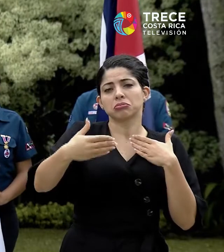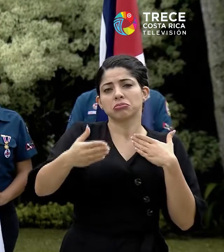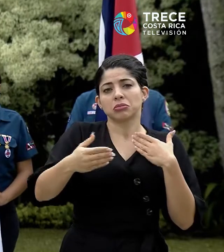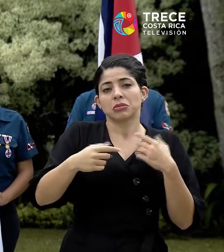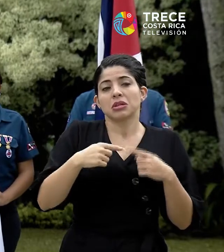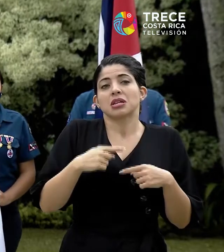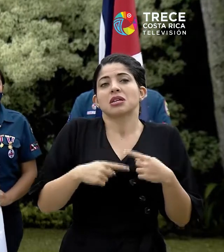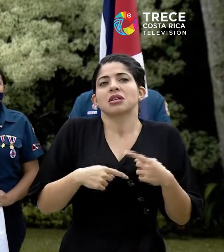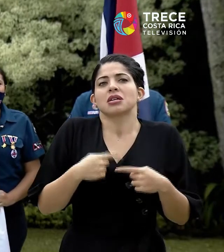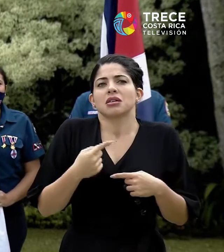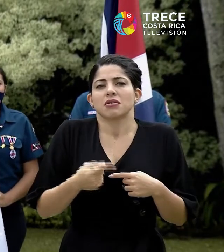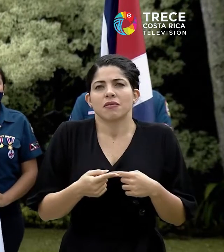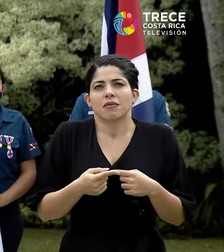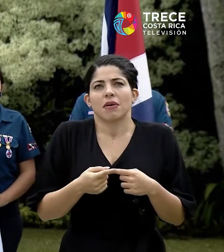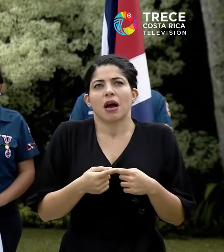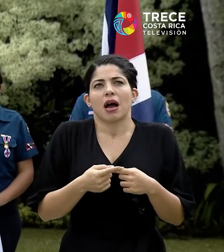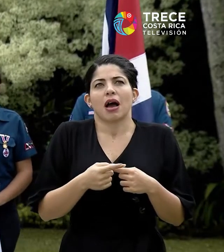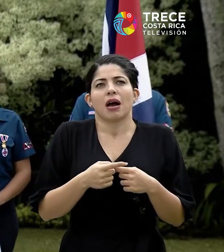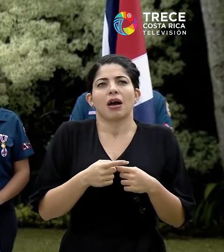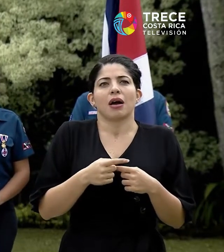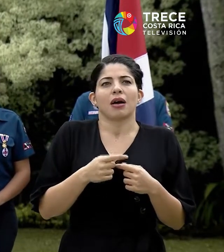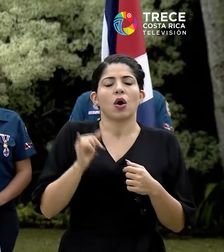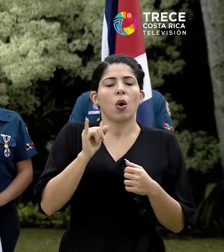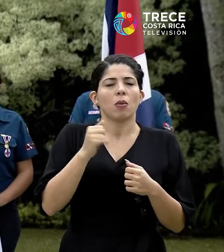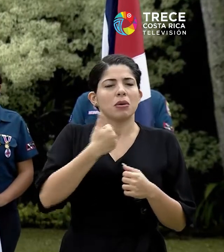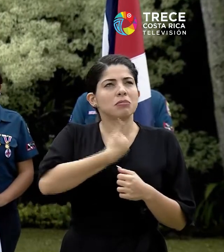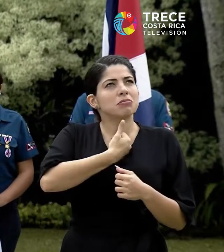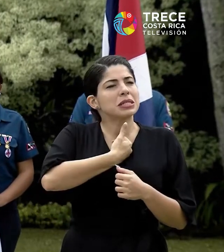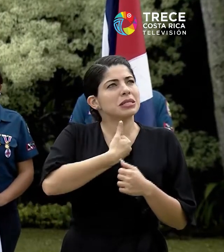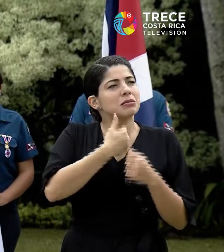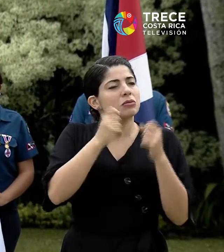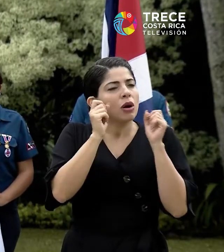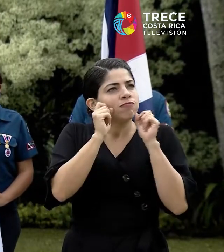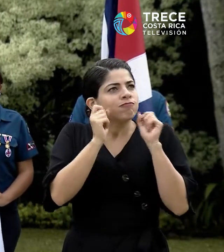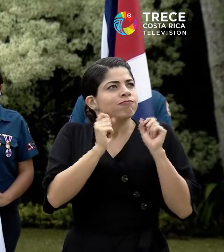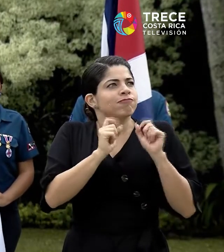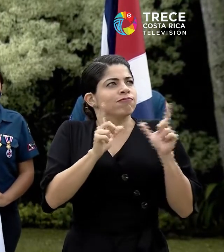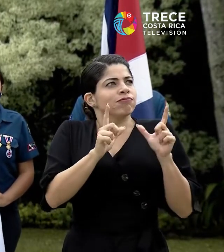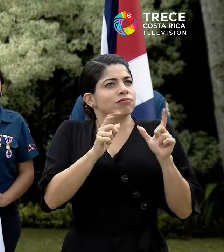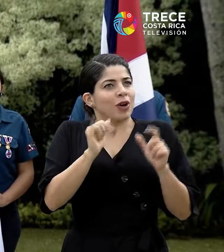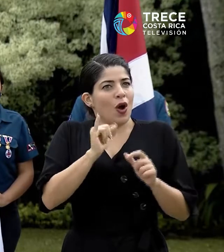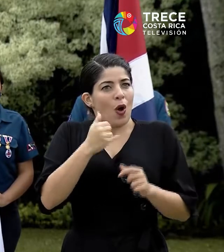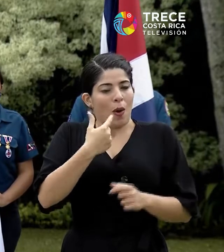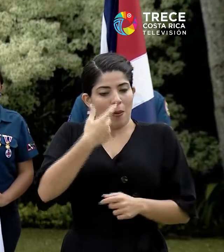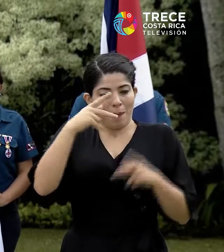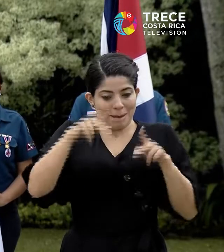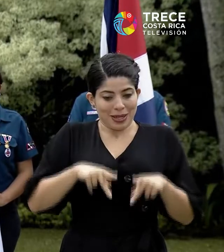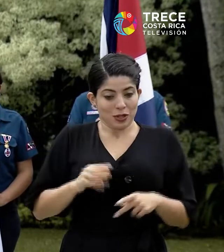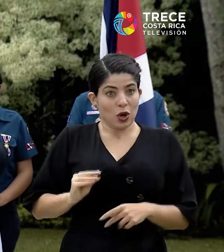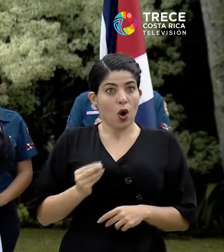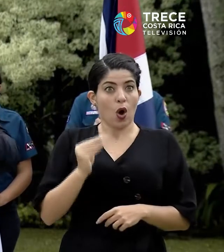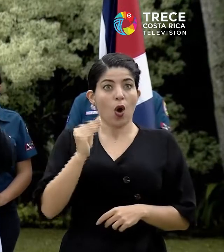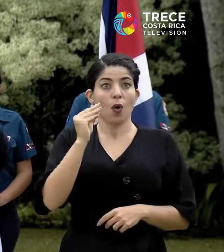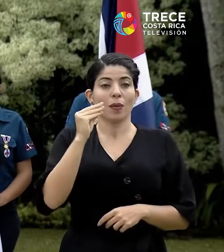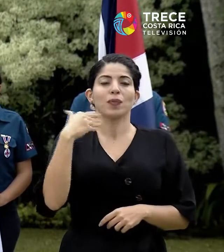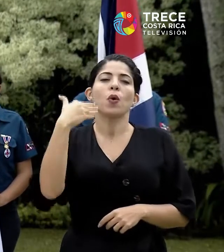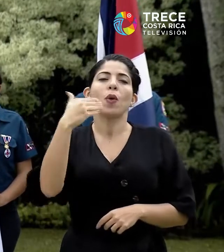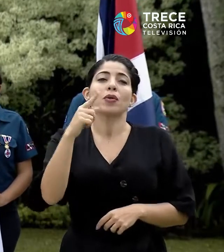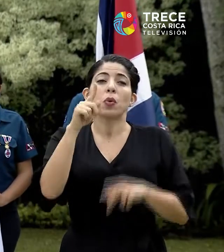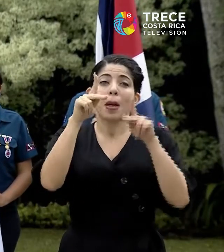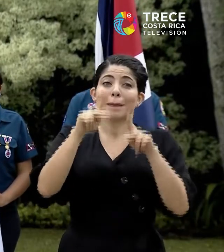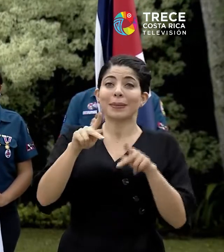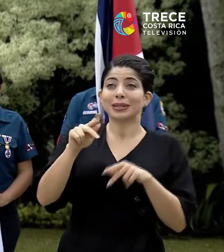iba a languidecer el asombro que tiene uno como joven cuando una persona